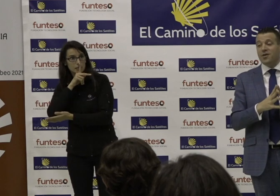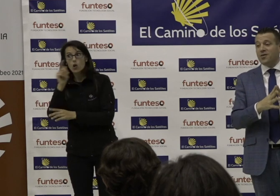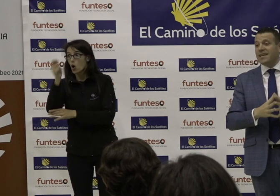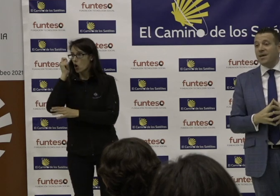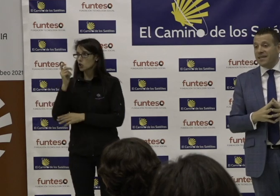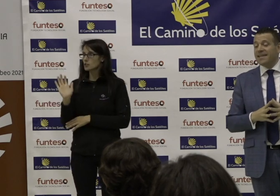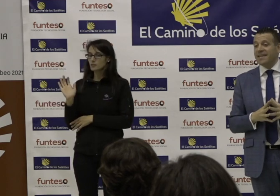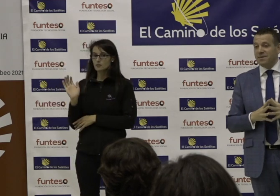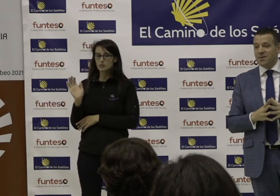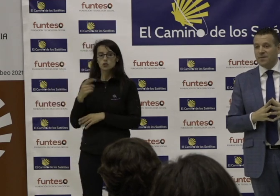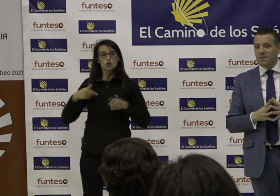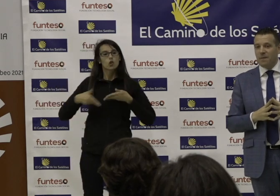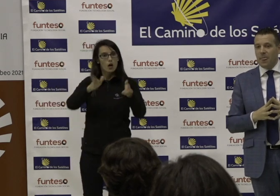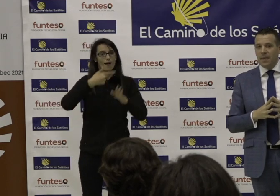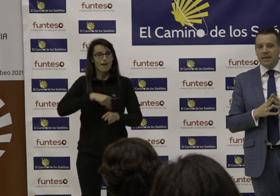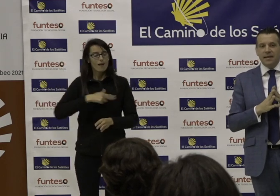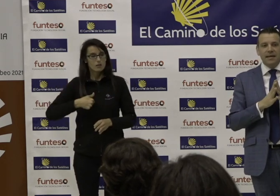Esto es otra cosa que aprendí en el camino.